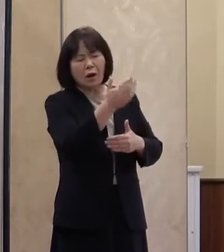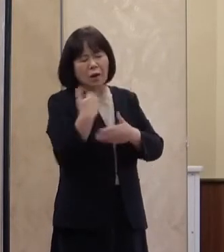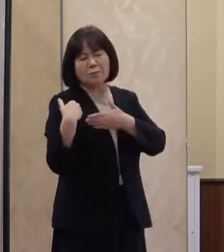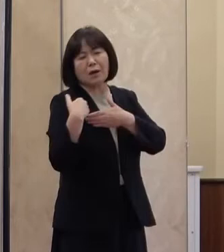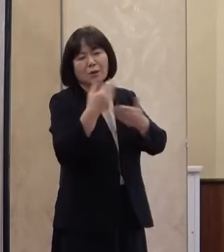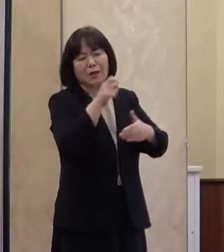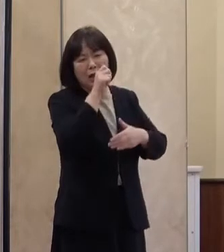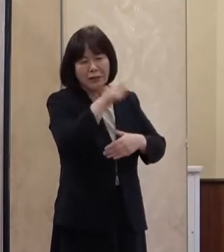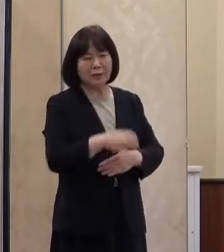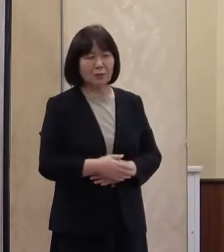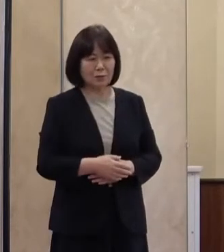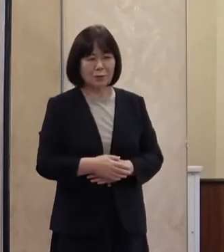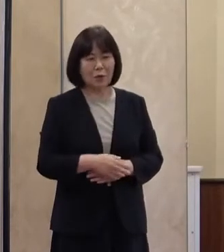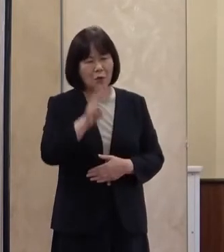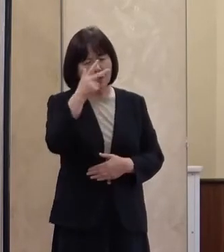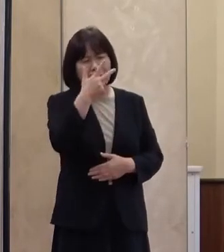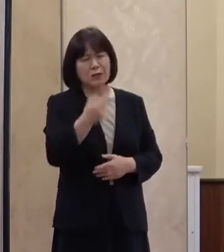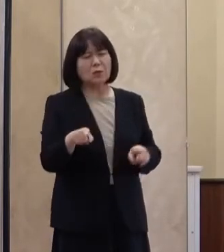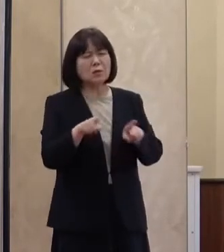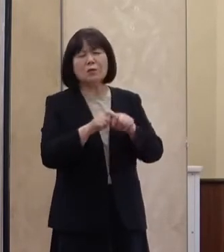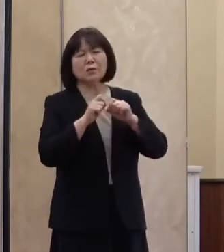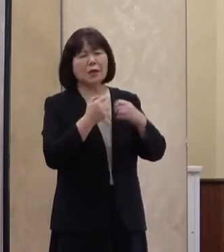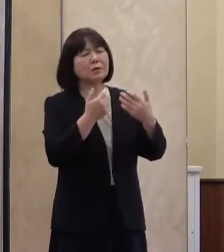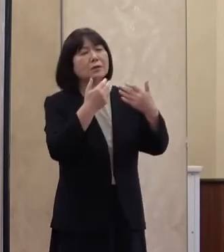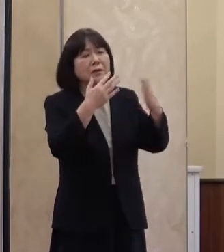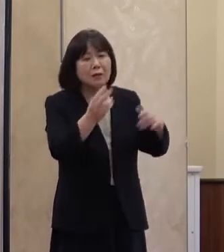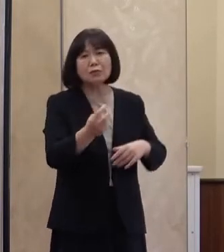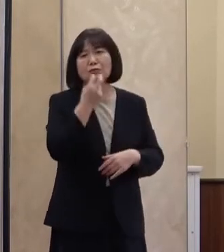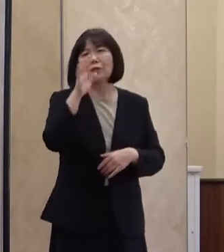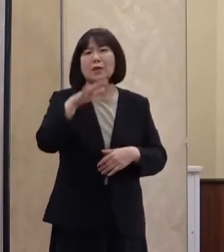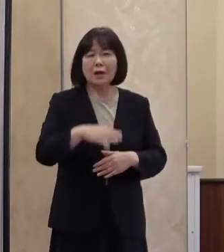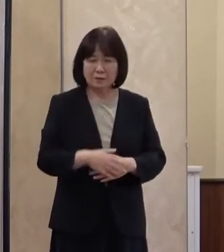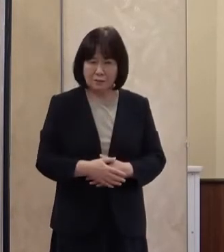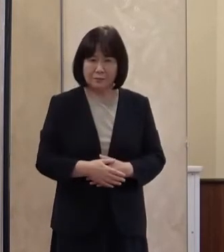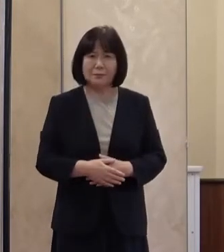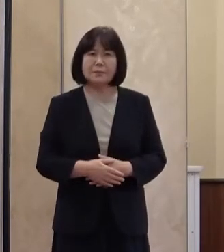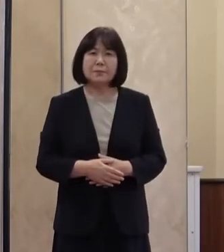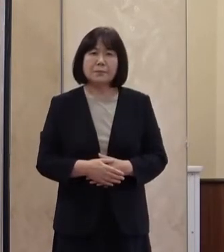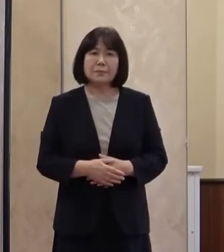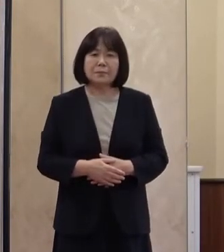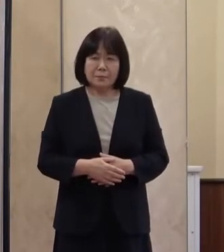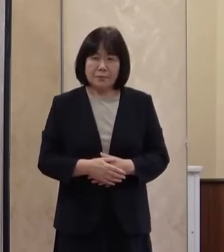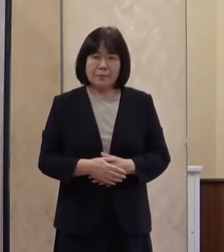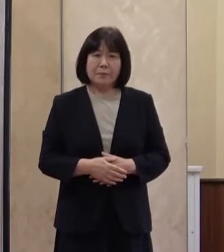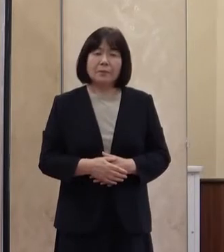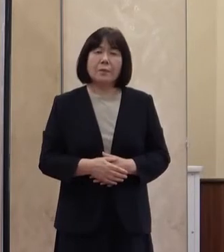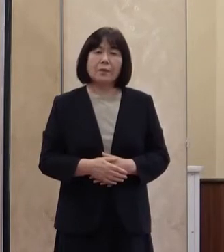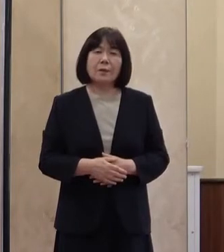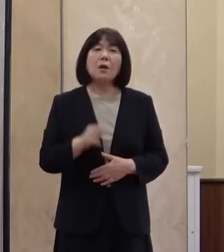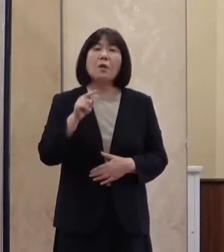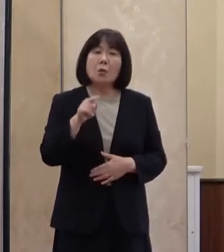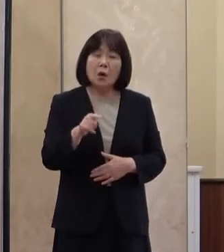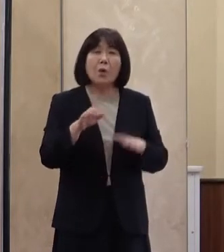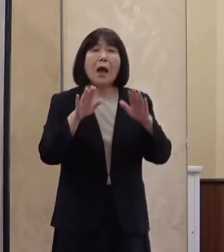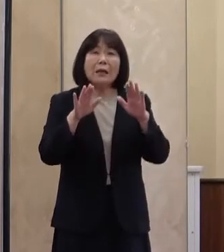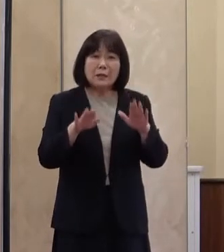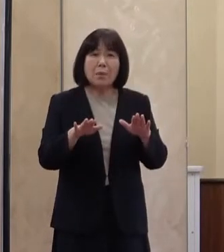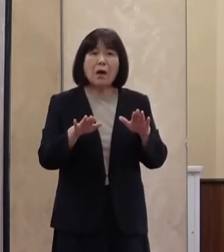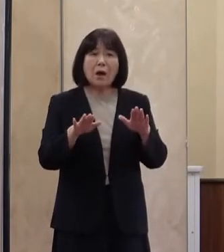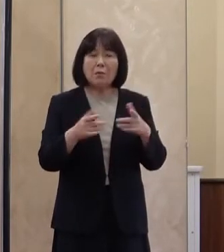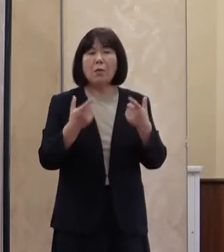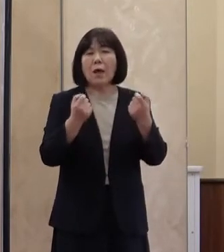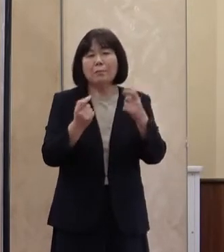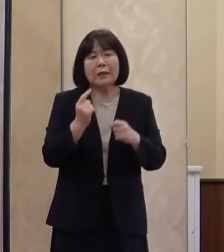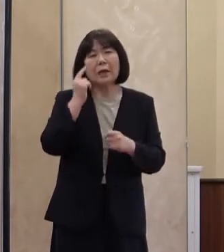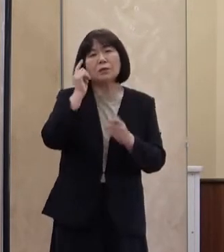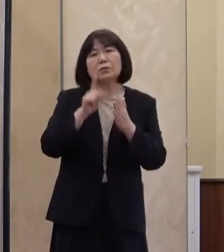けばもう大阪市とやるのなんかもういいやんかみたいな、そういう空気がねものすごくやっぱりある。でこれは 今でも僕は感